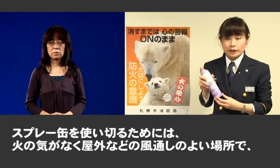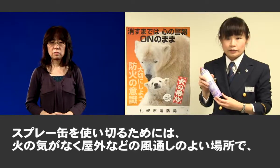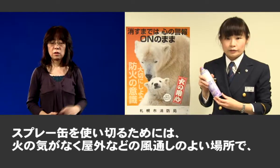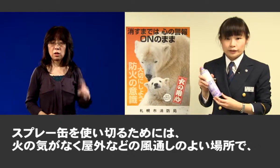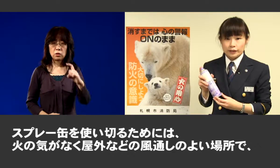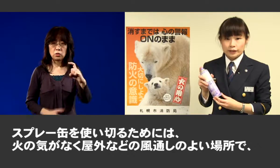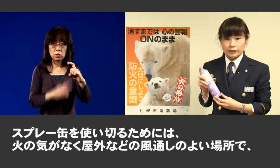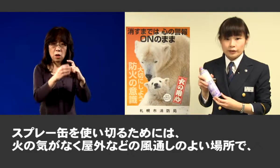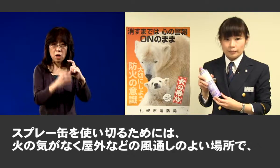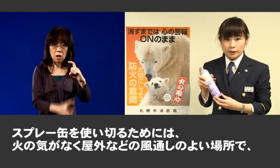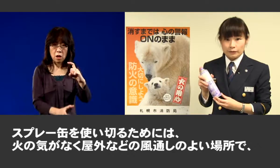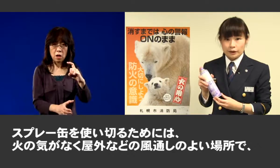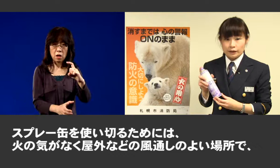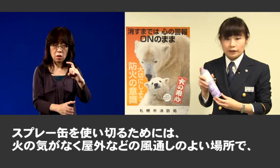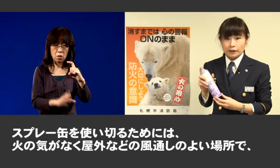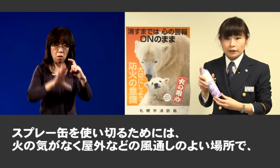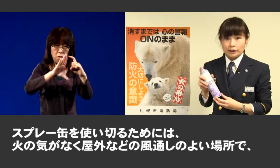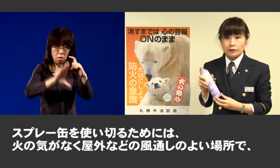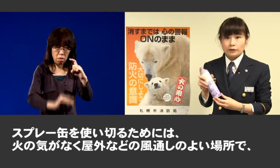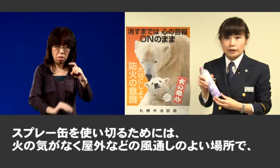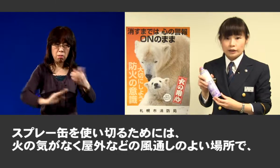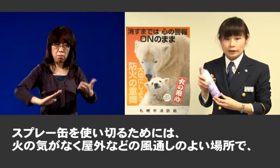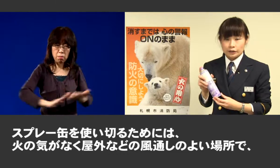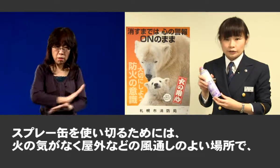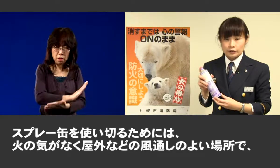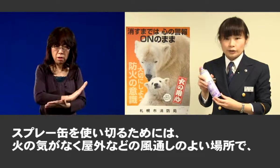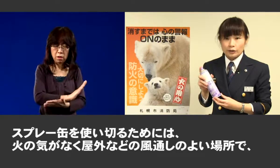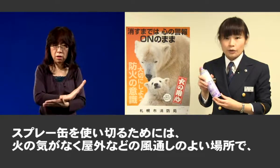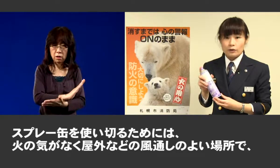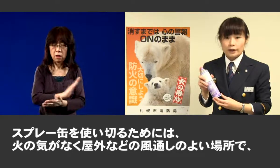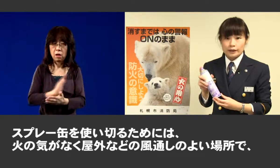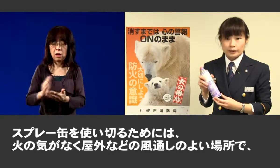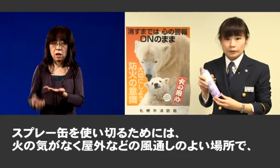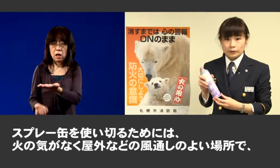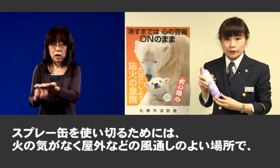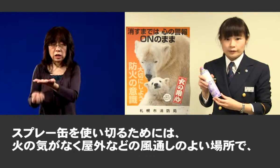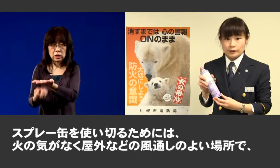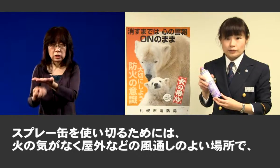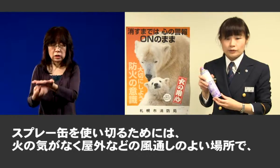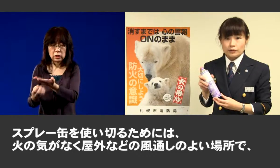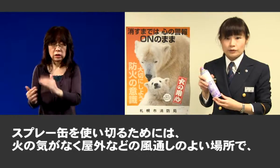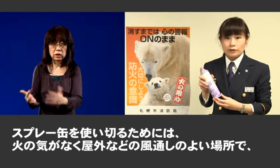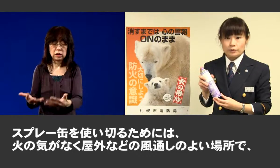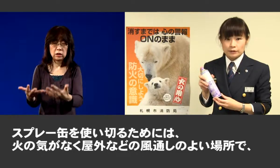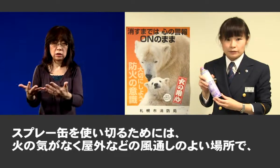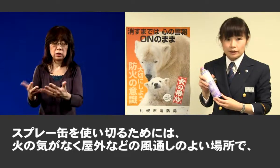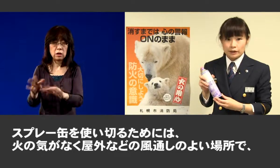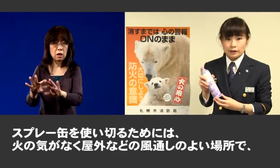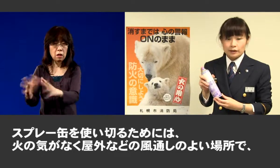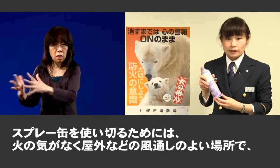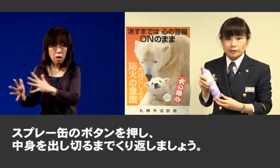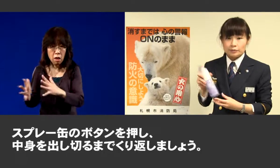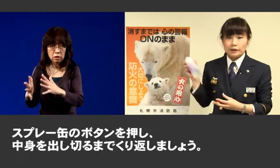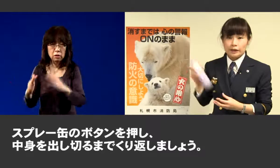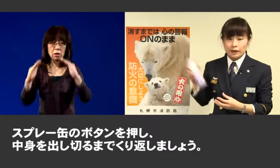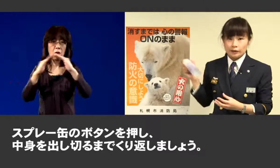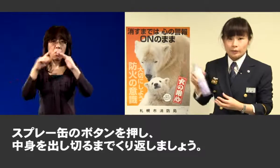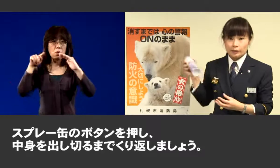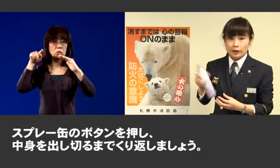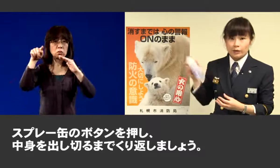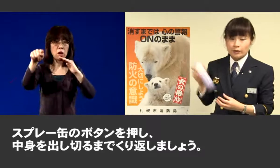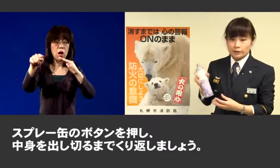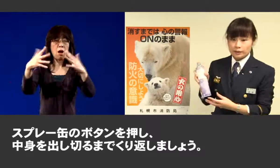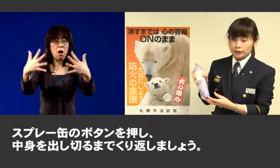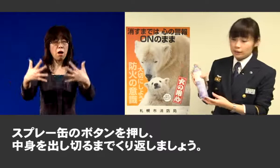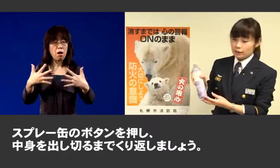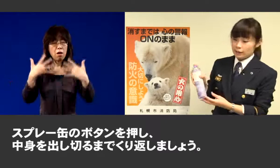スプレー缶を使い切るためには、火の気がなく、屋外などの風通しの良い場所で、スプレー缶